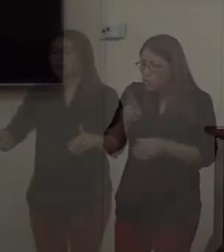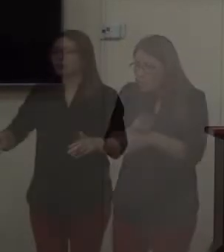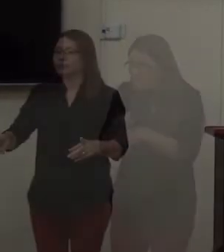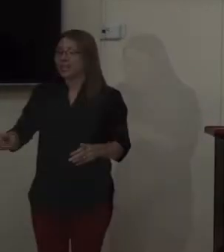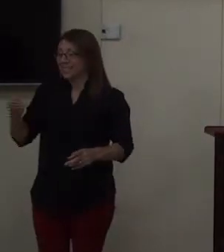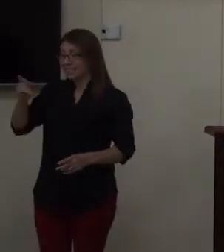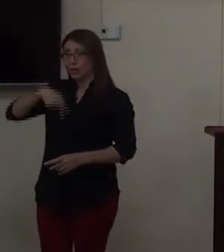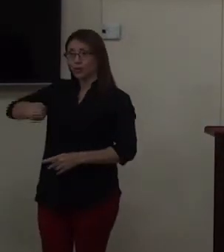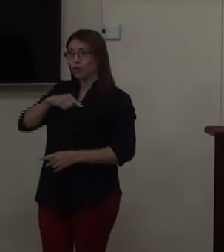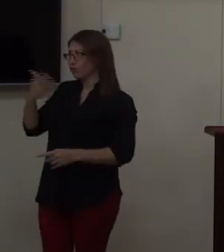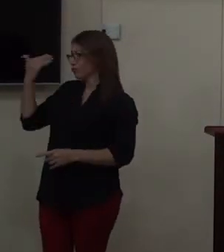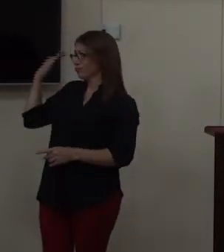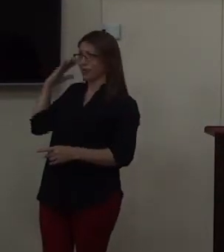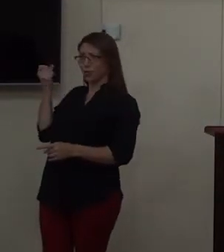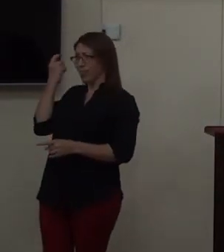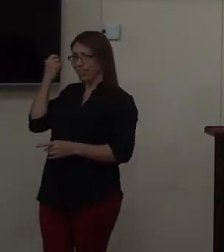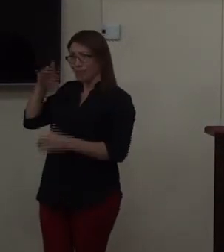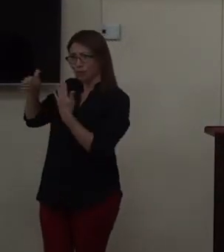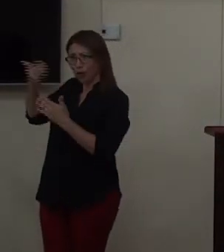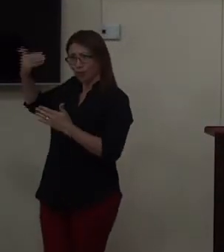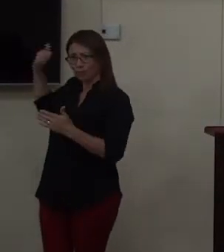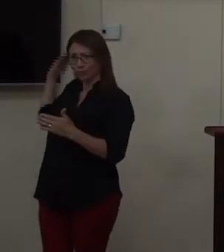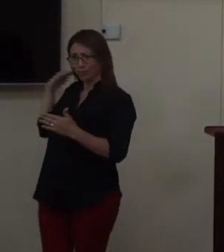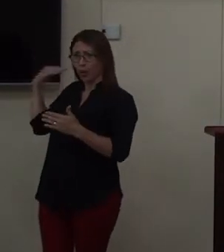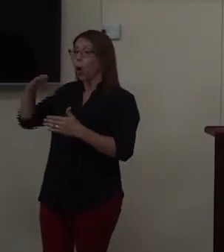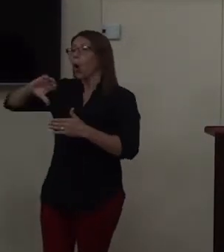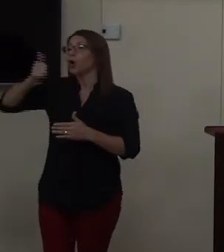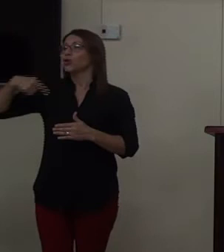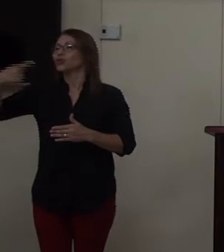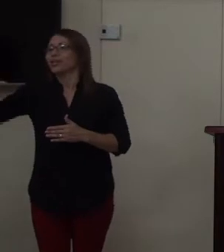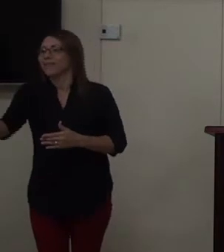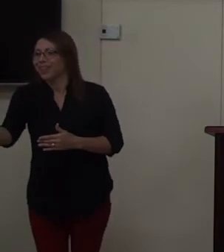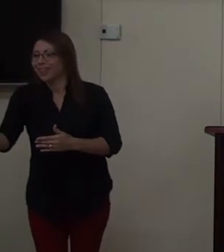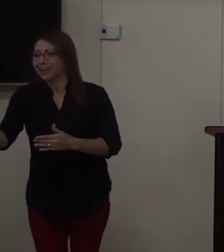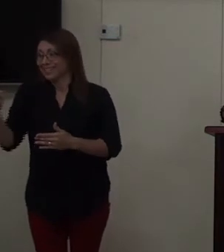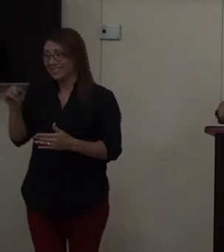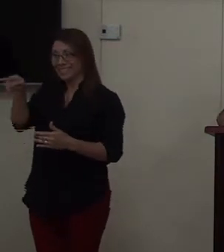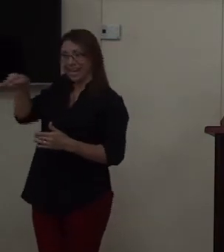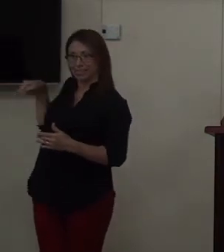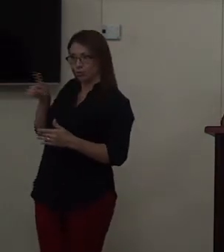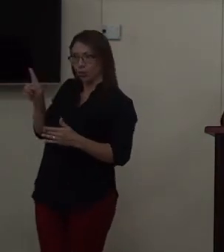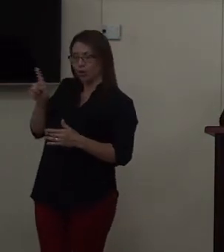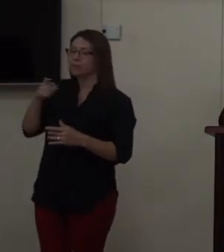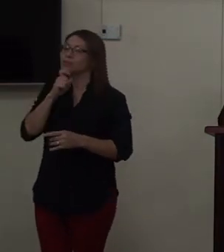¿Verdad? Pues, todos esos componentes y otros que faltan, es muy difícil entender el contexto.